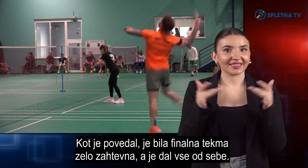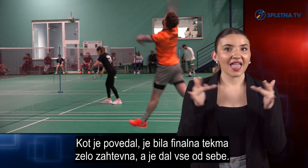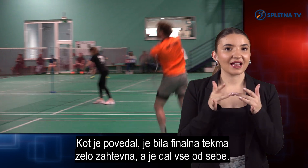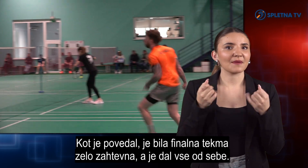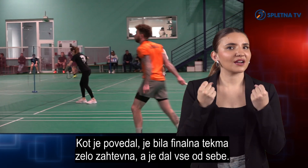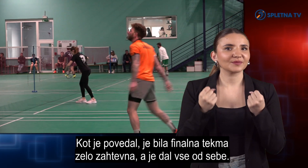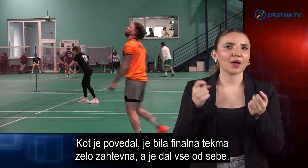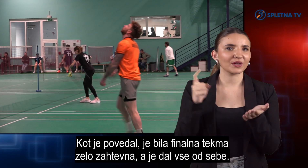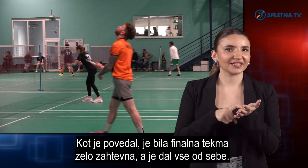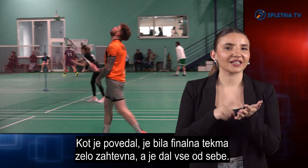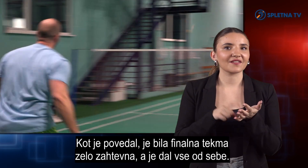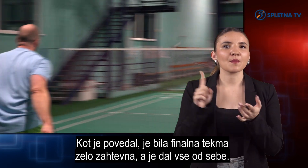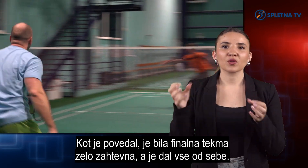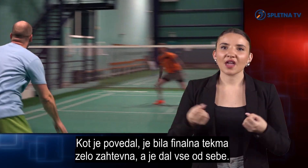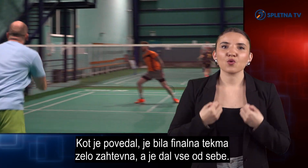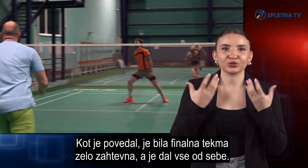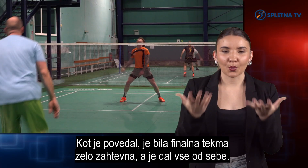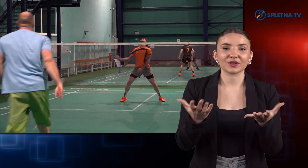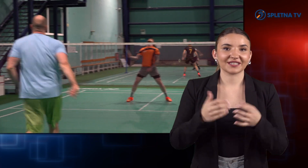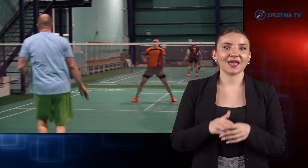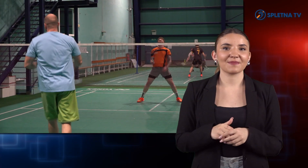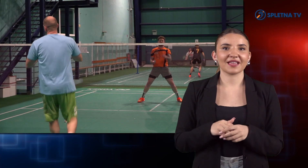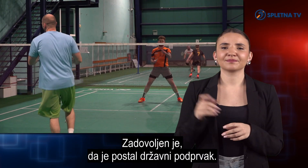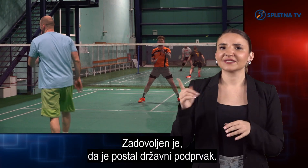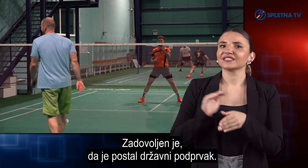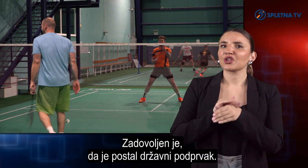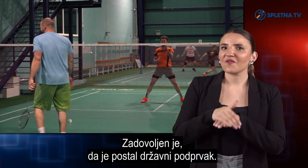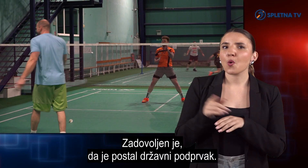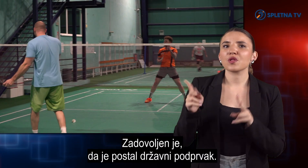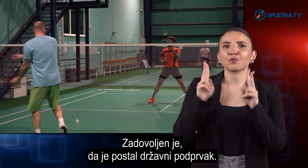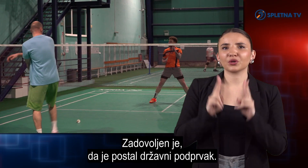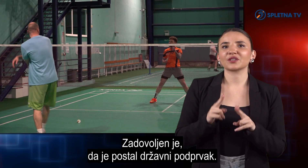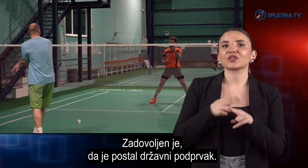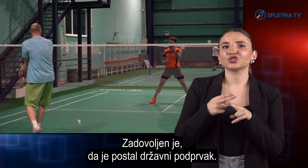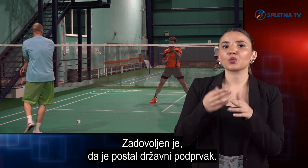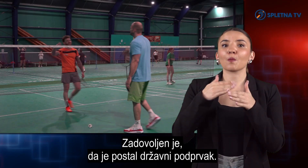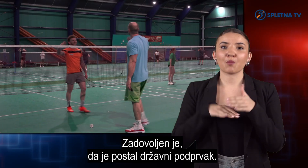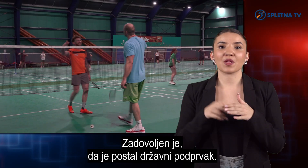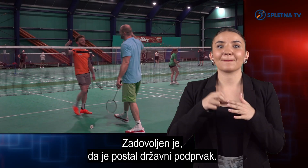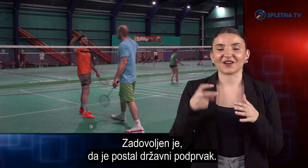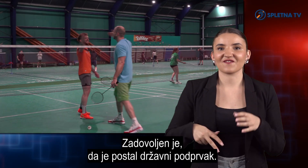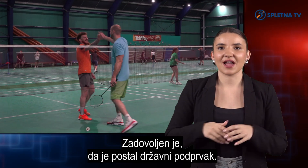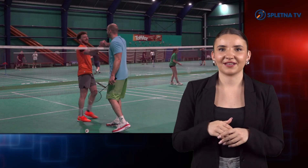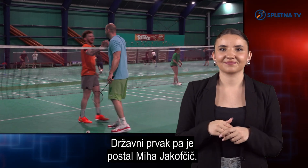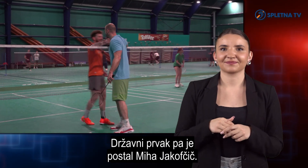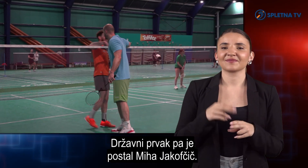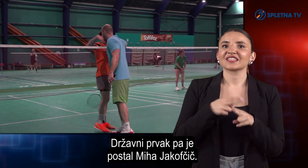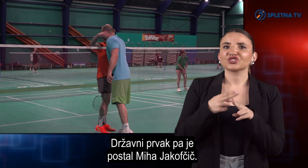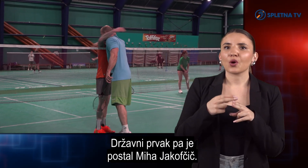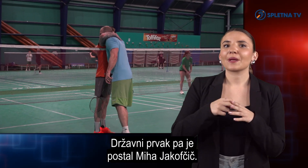zelo zahtevna, a je dal vse od sebe. Zadovoljen je, da je postal državni podprvak. Državni prvak pa je